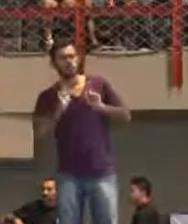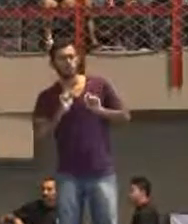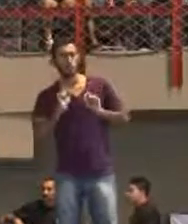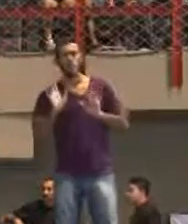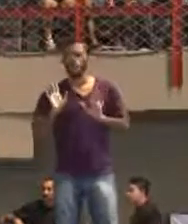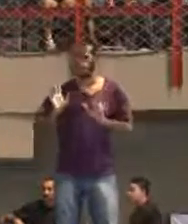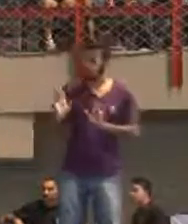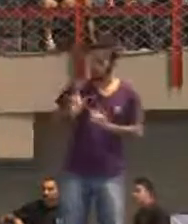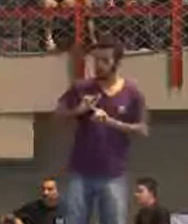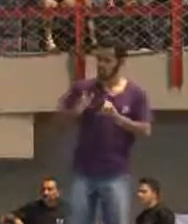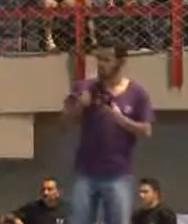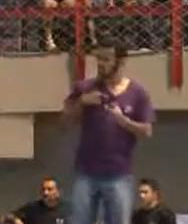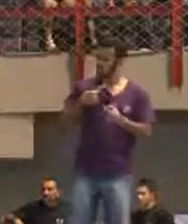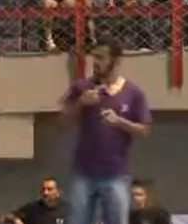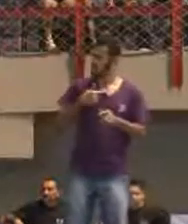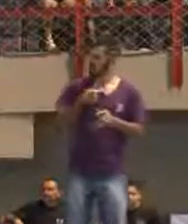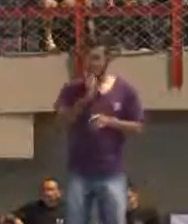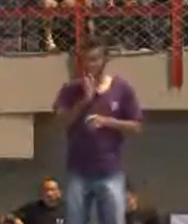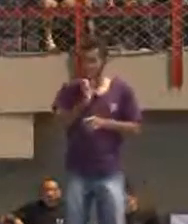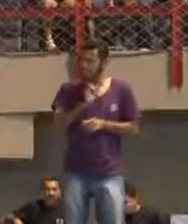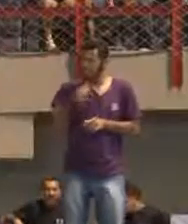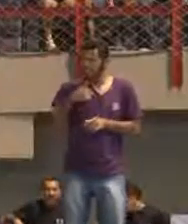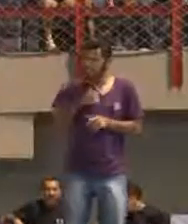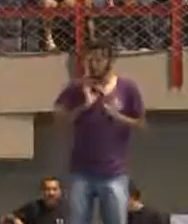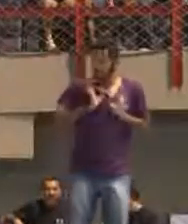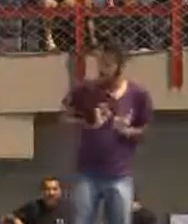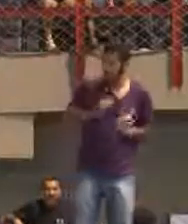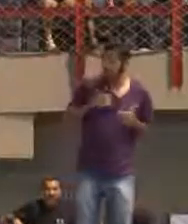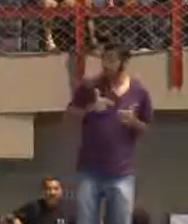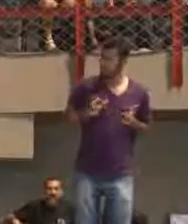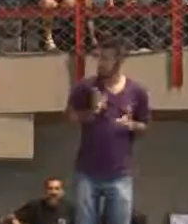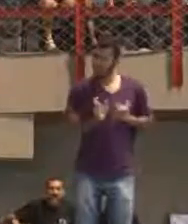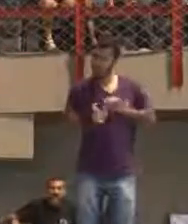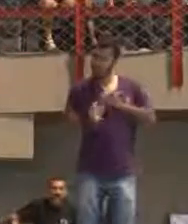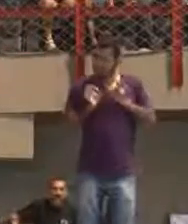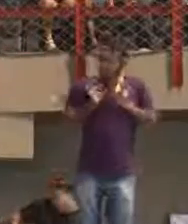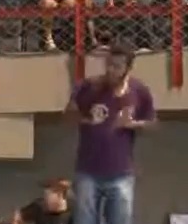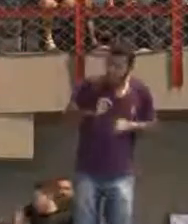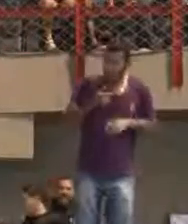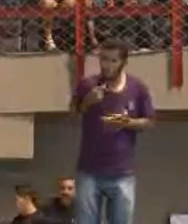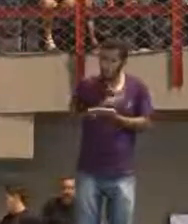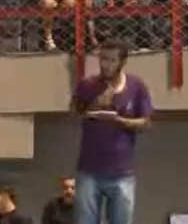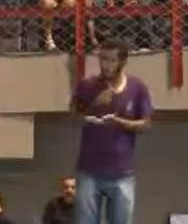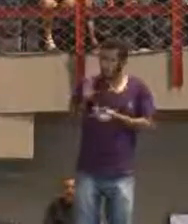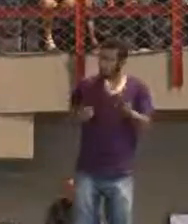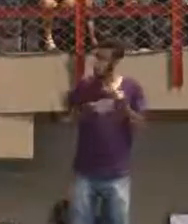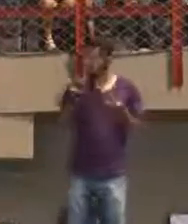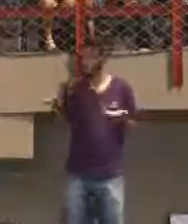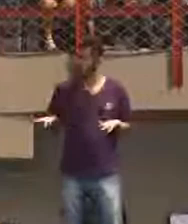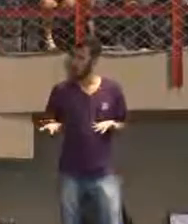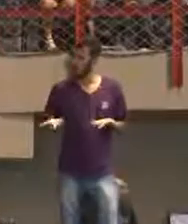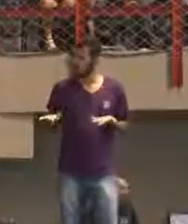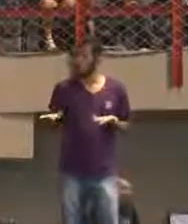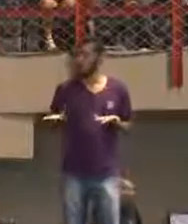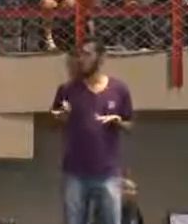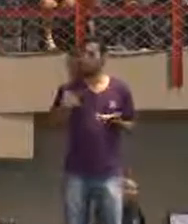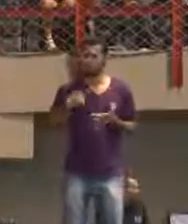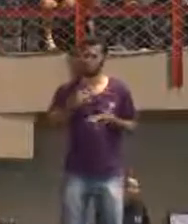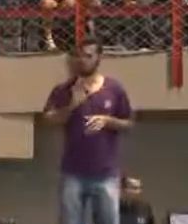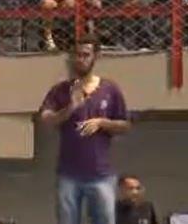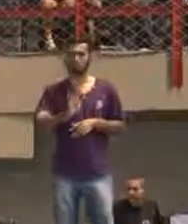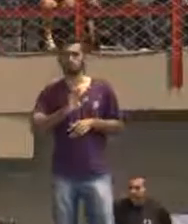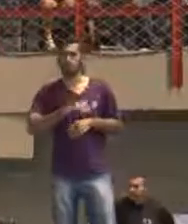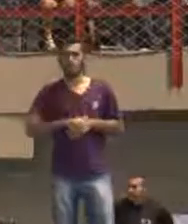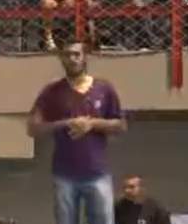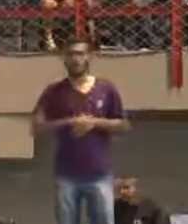na ortografia. E se eu não tiver certeza da palavra que eu escrevi, se ela está correta ou não? O que é que eu faço? Eu uso uma dica do